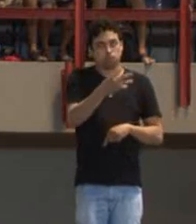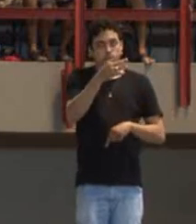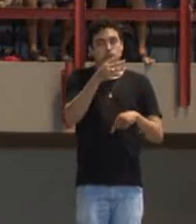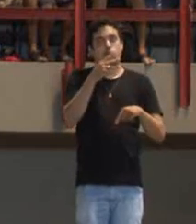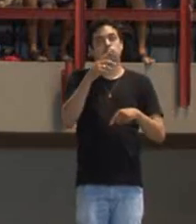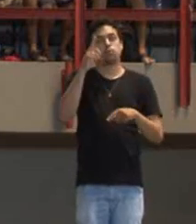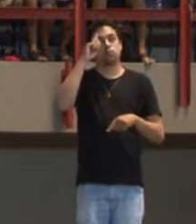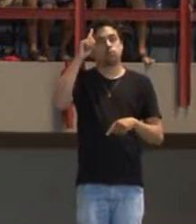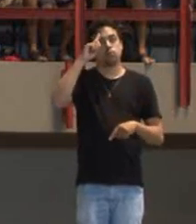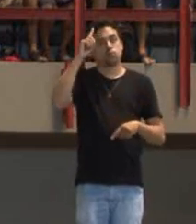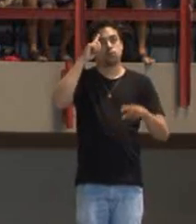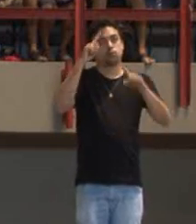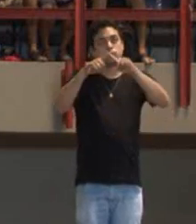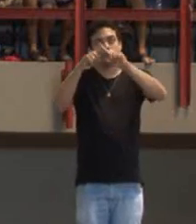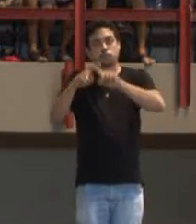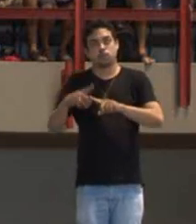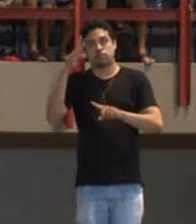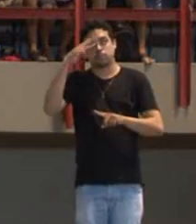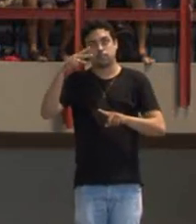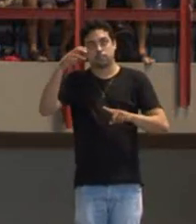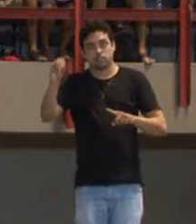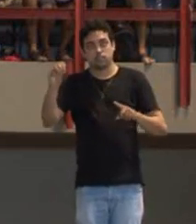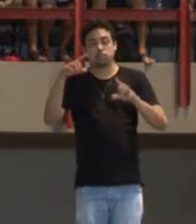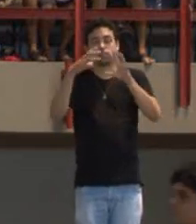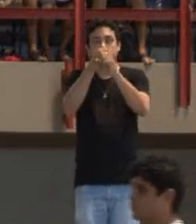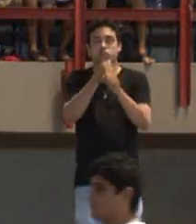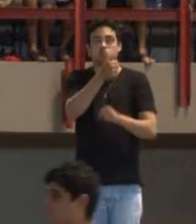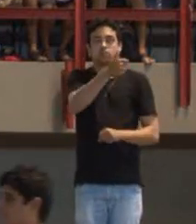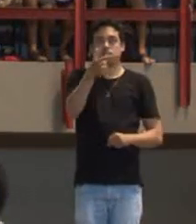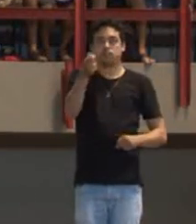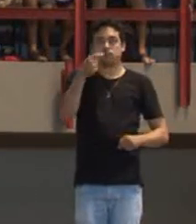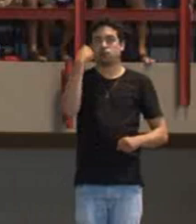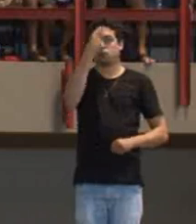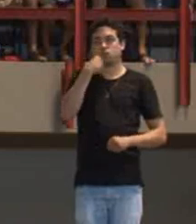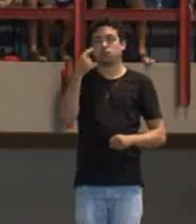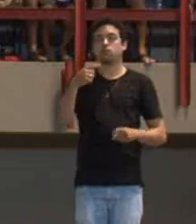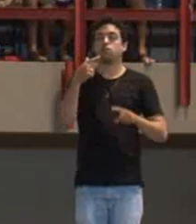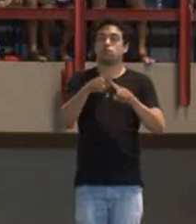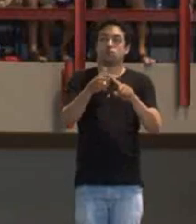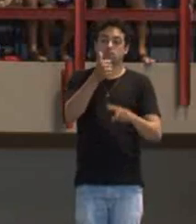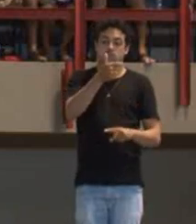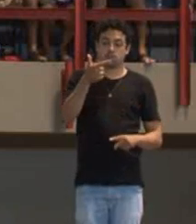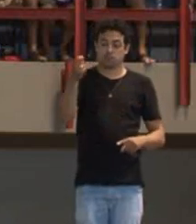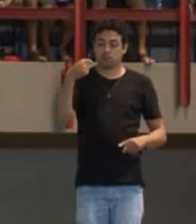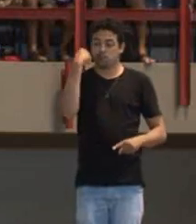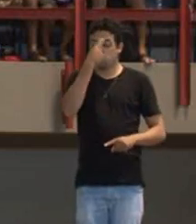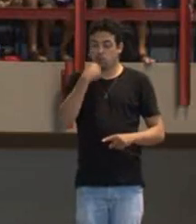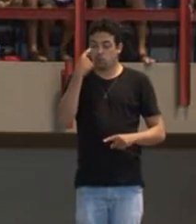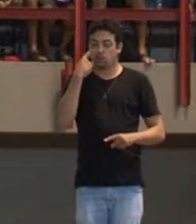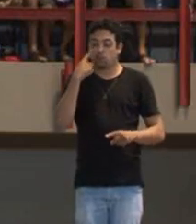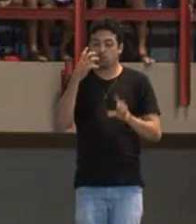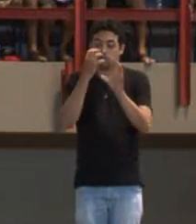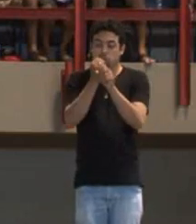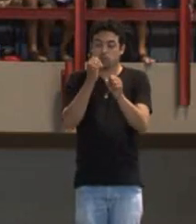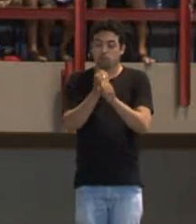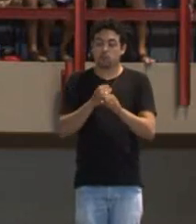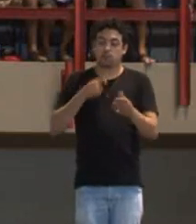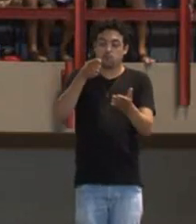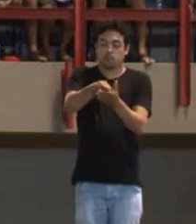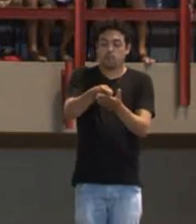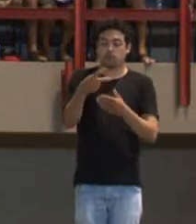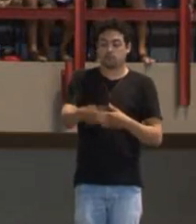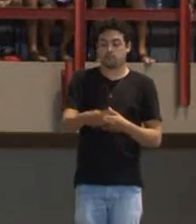horas todo dia, vezes 30 dias, são 120 horas. Aí você pega a sua conta e vê quanto é a tarifa que você paga na sua